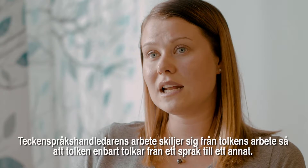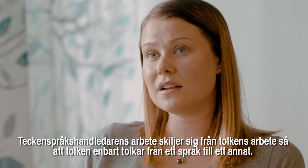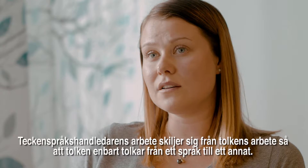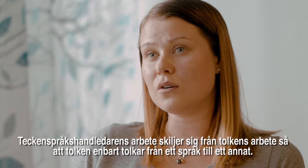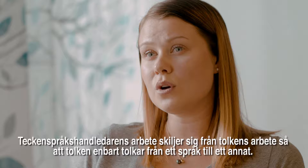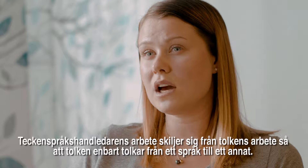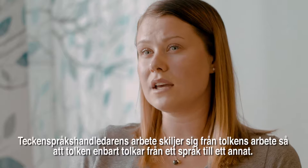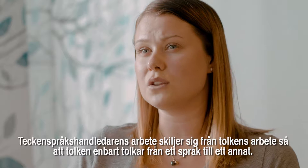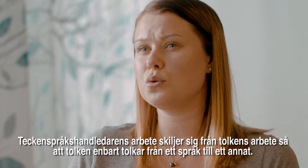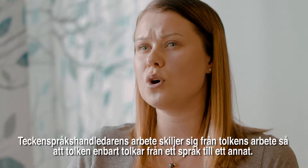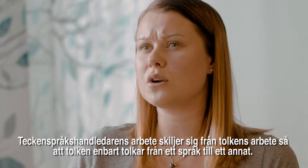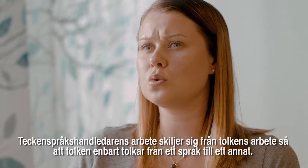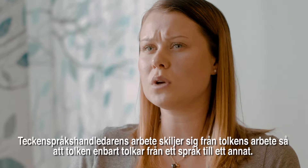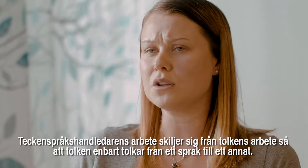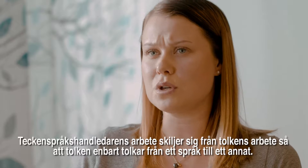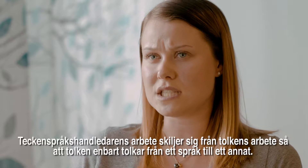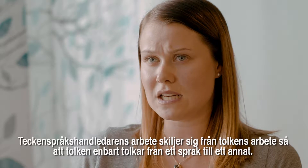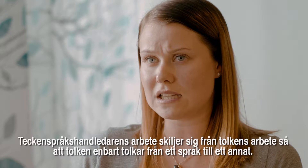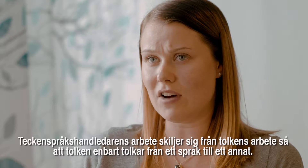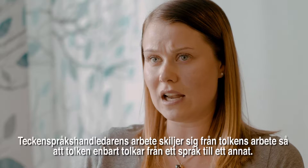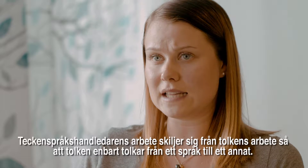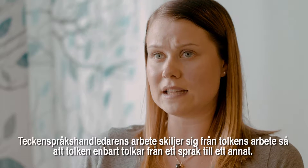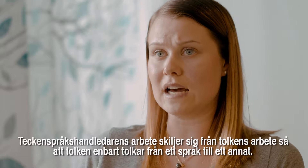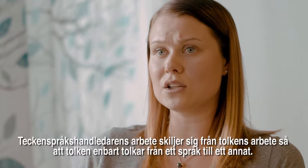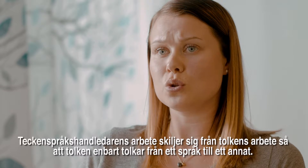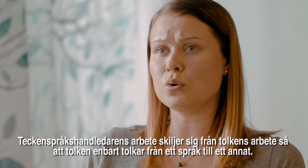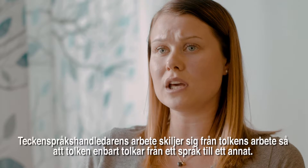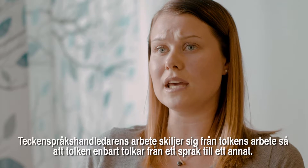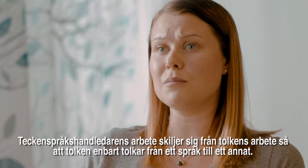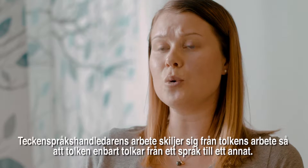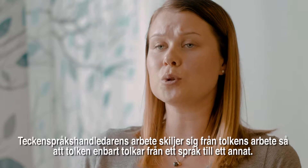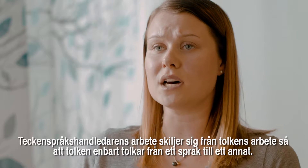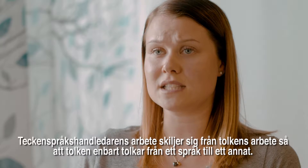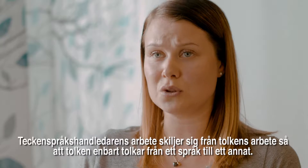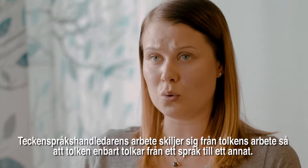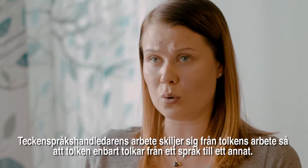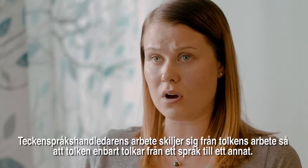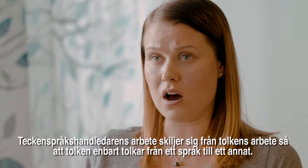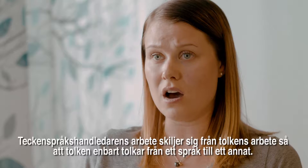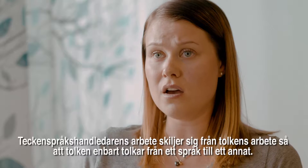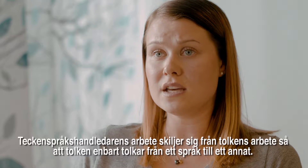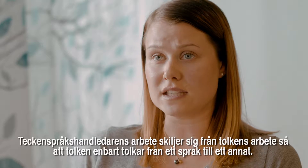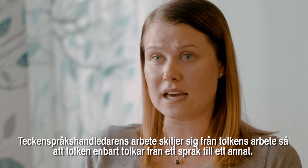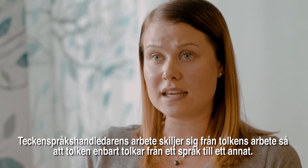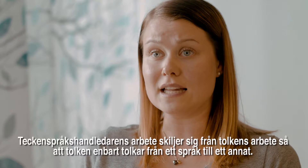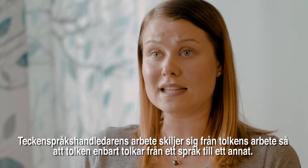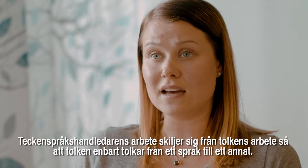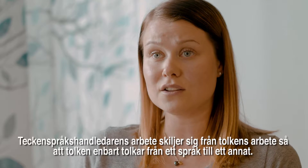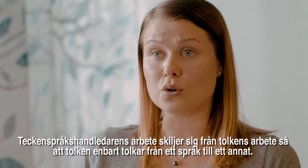Viittomakielen ohjaajan työ eroaa tulkin työstä sillä tavalla, että tulkki puhtaasti tulkkaa sitä kieltä